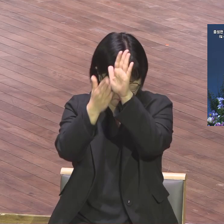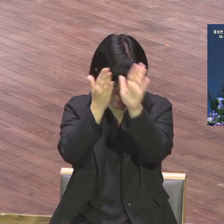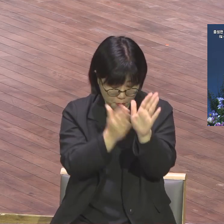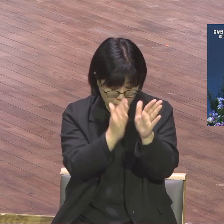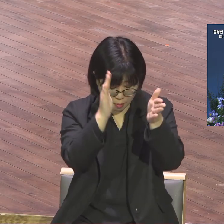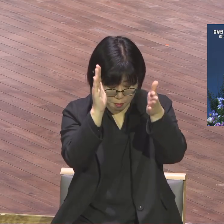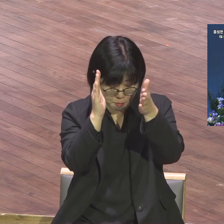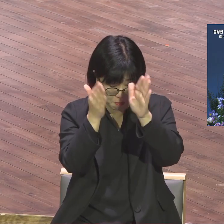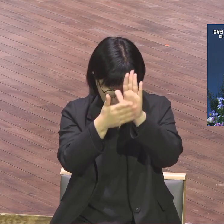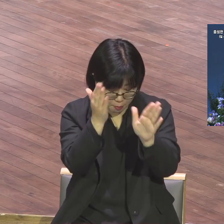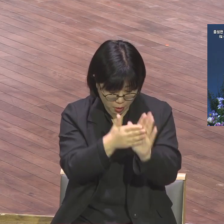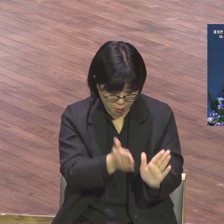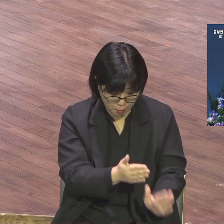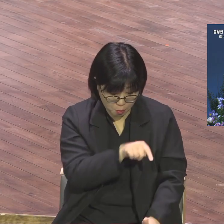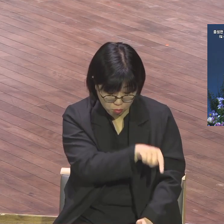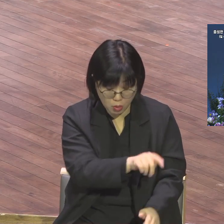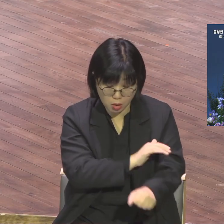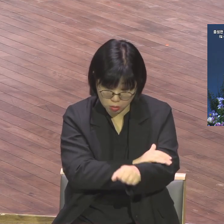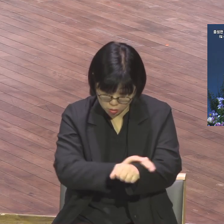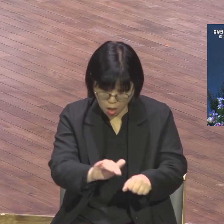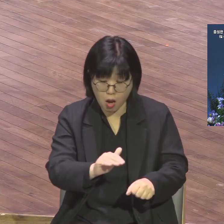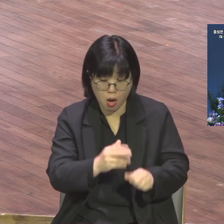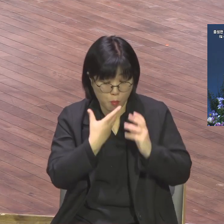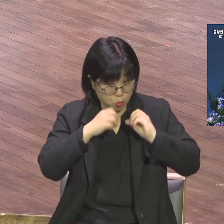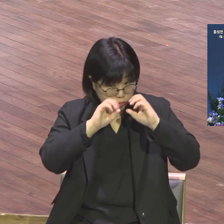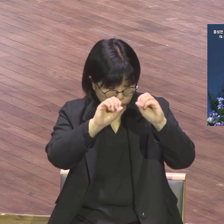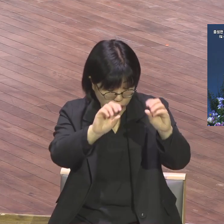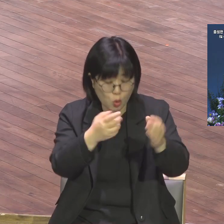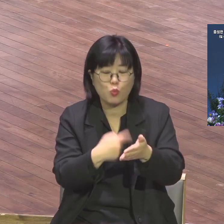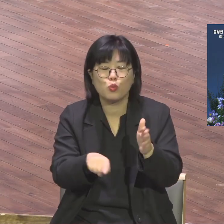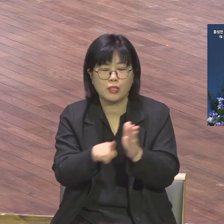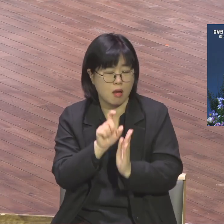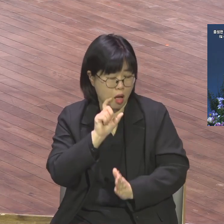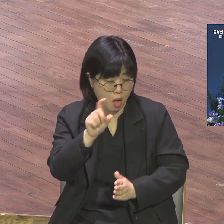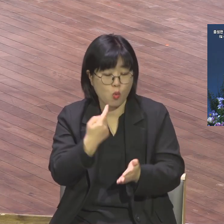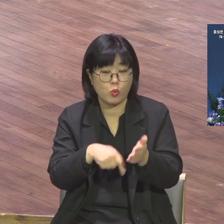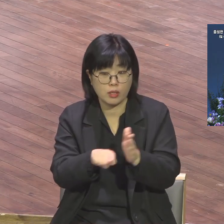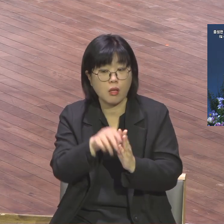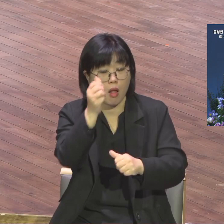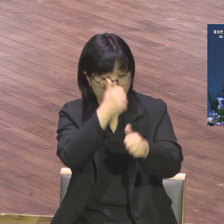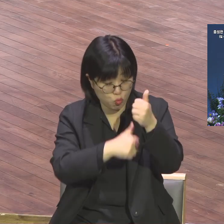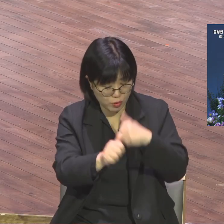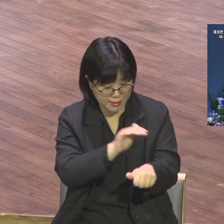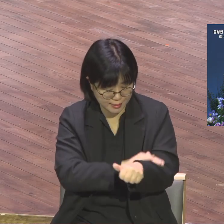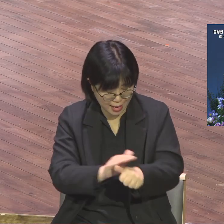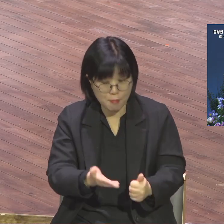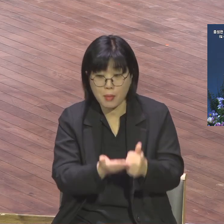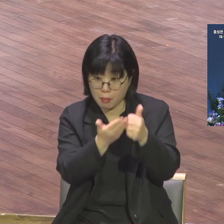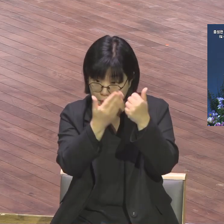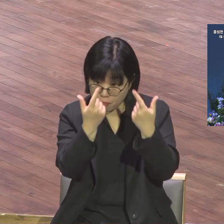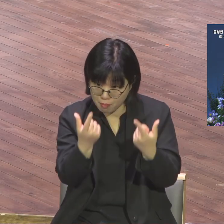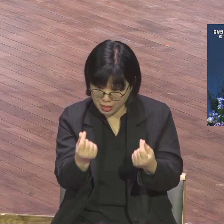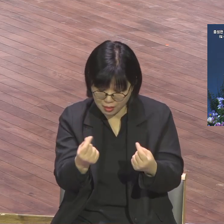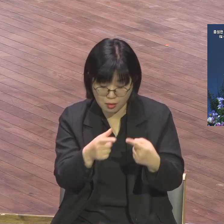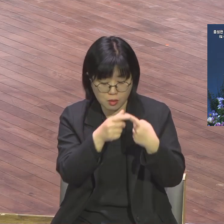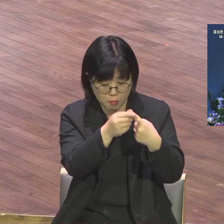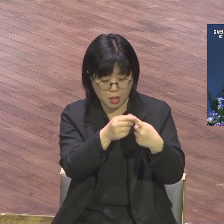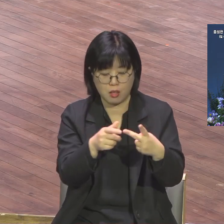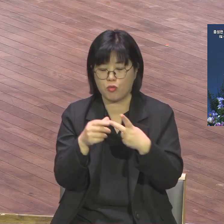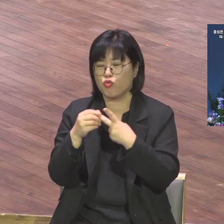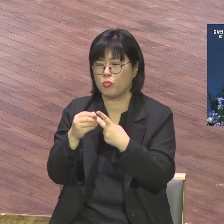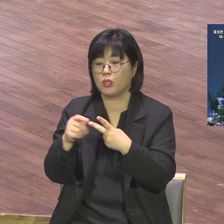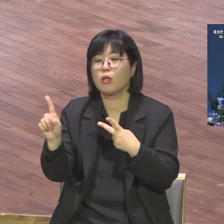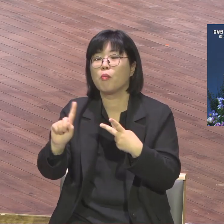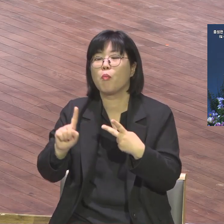기반으로 스타트만 4천망대 2, 3, 7 치유 운동을 지금 펼쳐나가고 있습니다. 지금까지